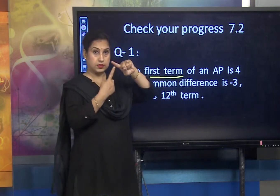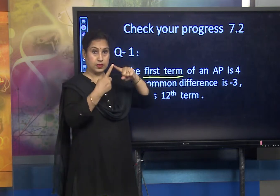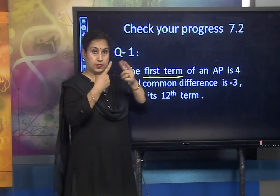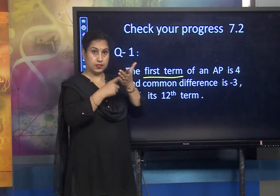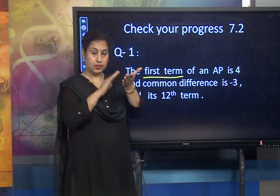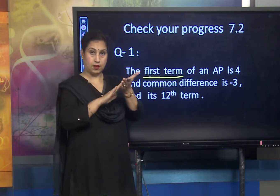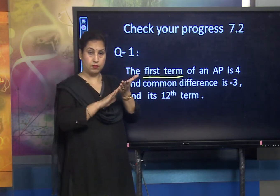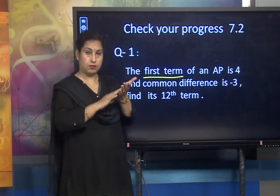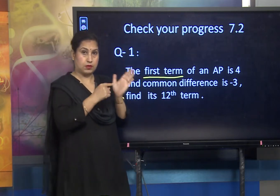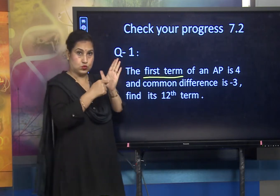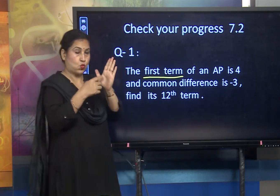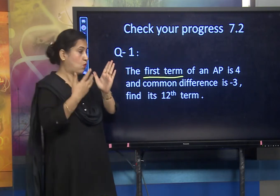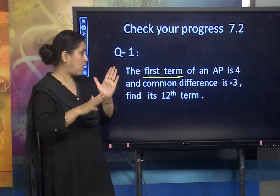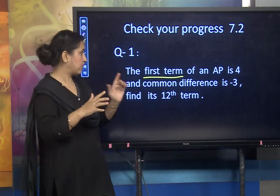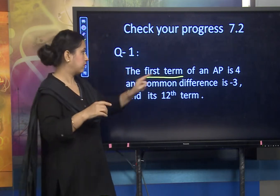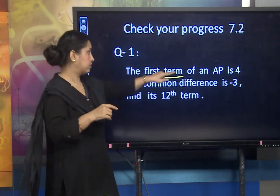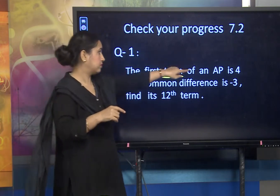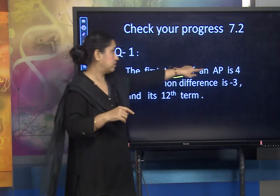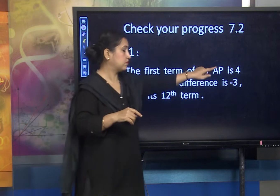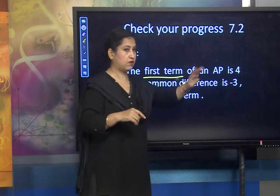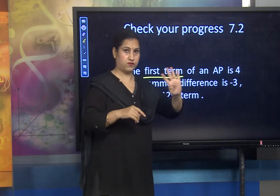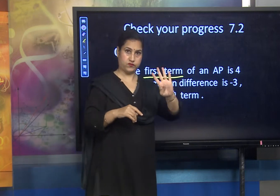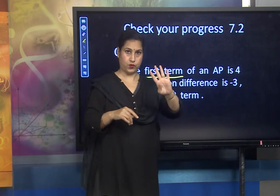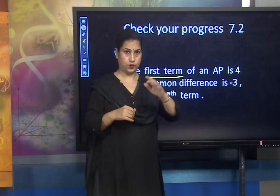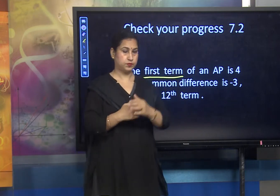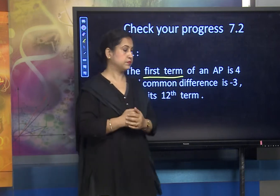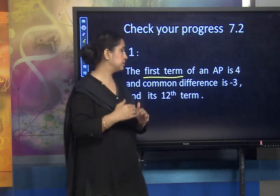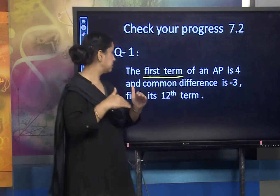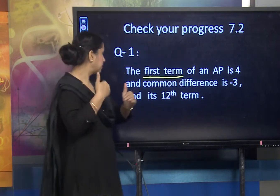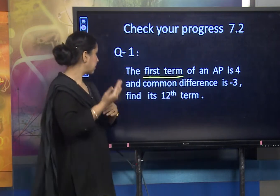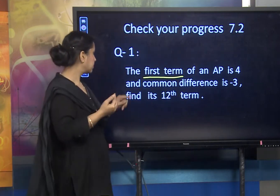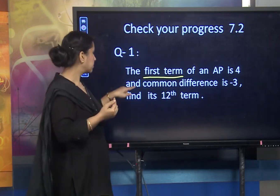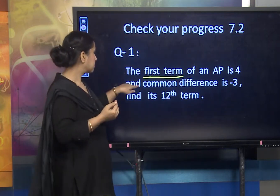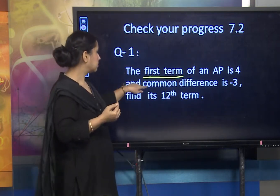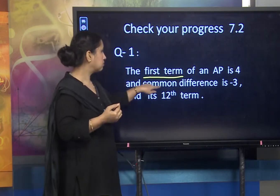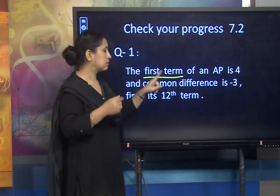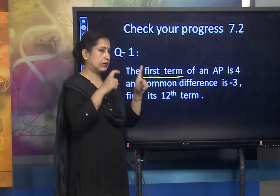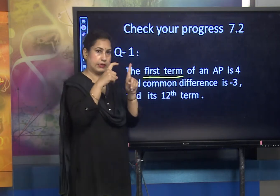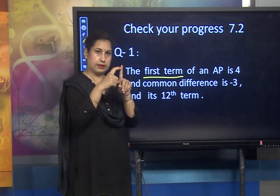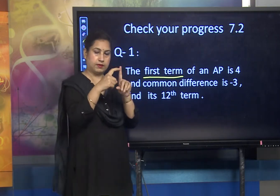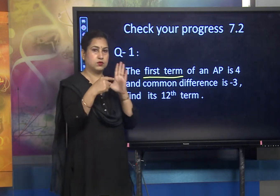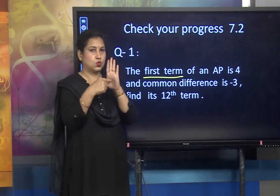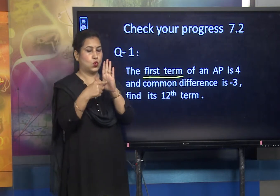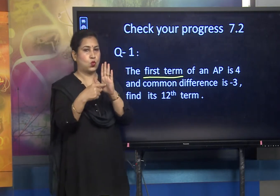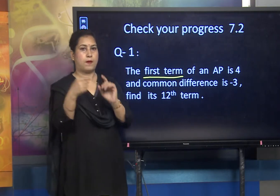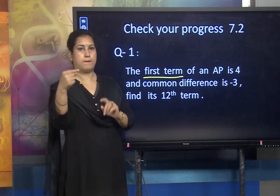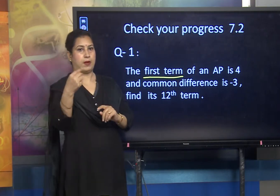फर्स्ट टर्म हमें बता रखा है कि एपी का फर्स्ट टर्म 4 है। कॉमन डिफरेंस भी हमें पता